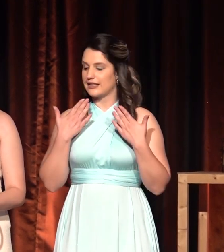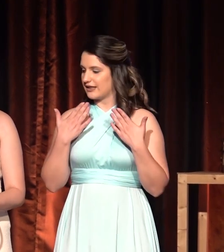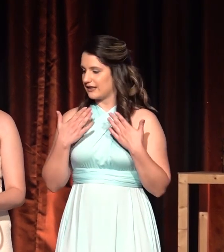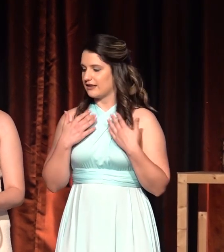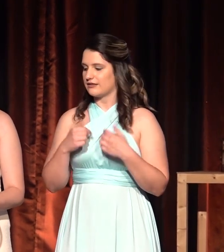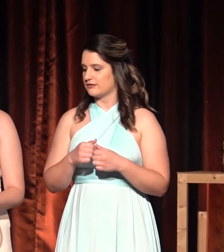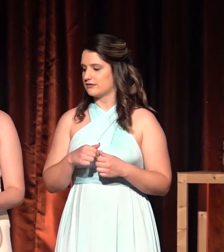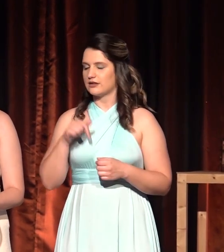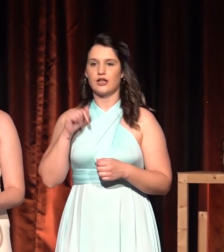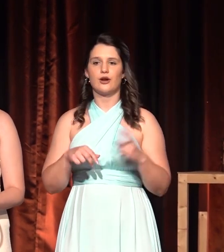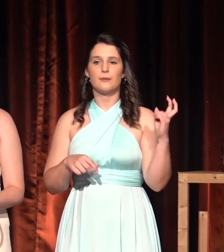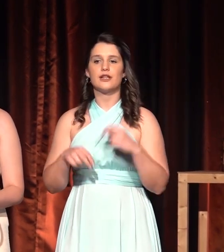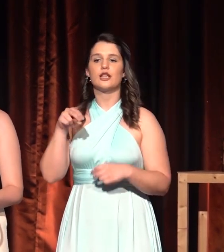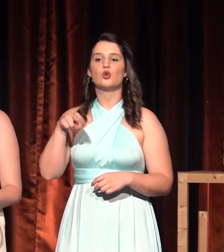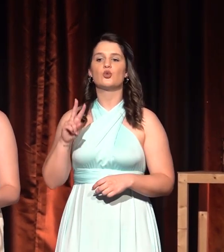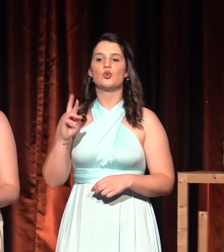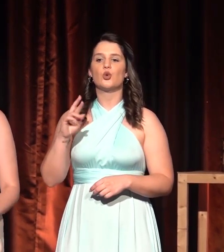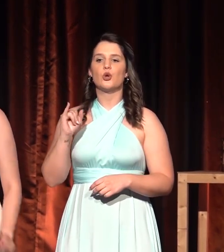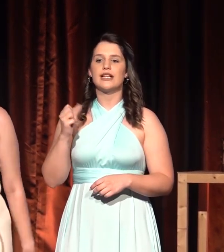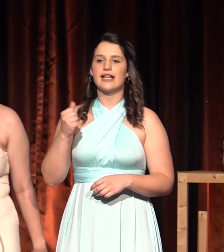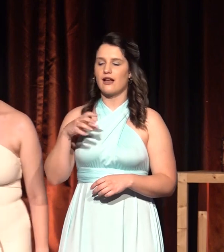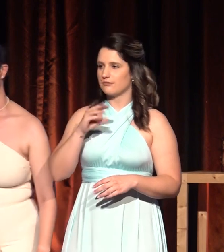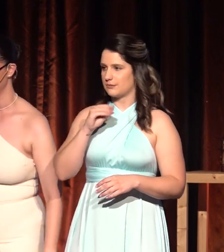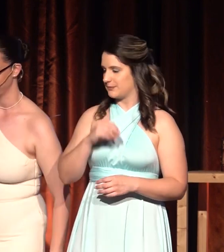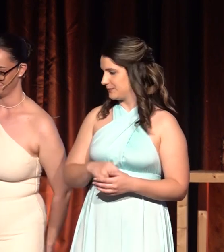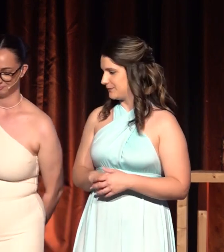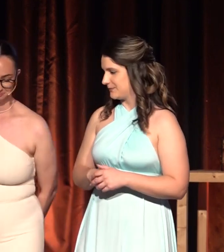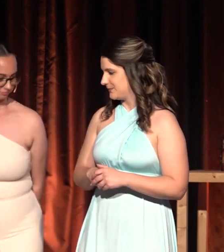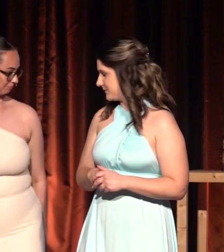Gràcies. Tot seguit, Núria Marco ens dirigirà també unes paraules.